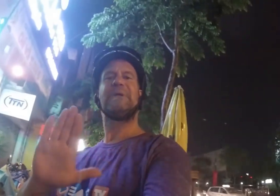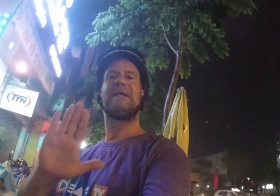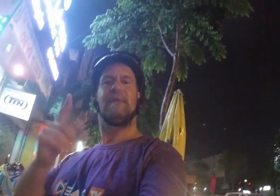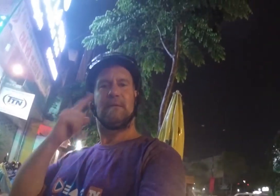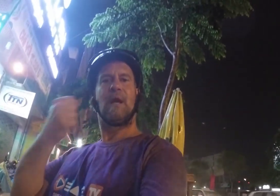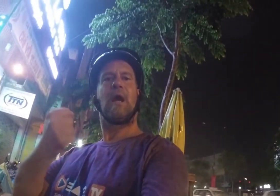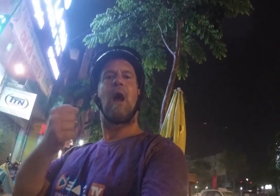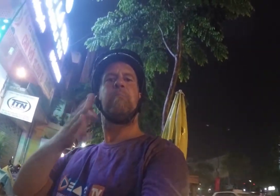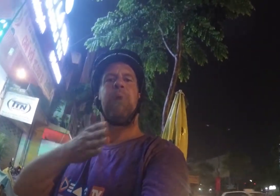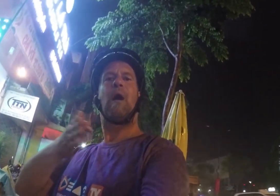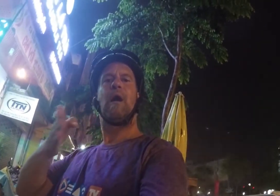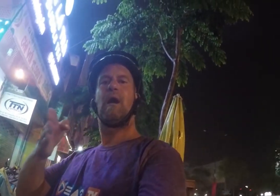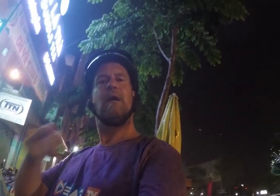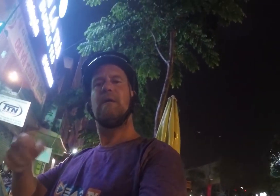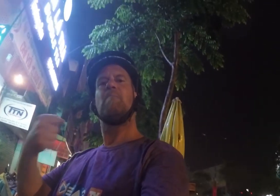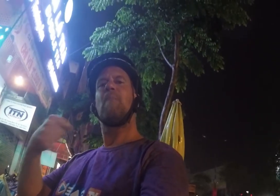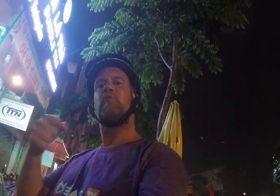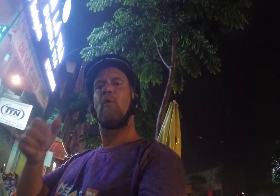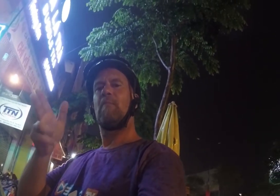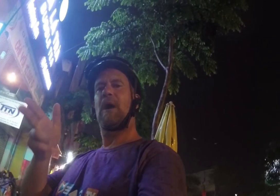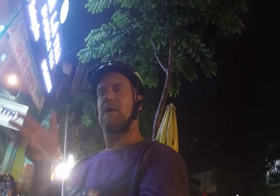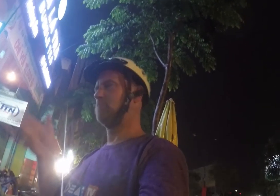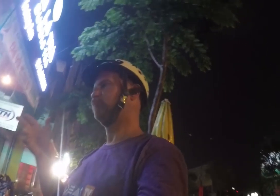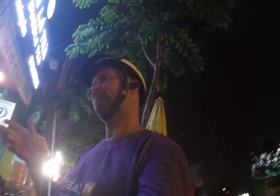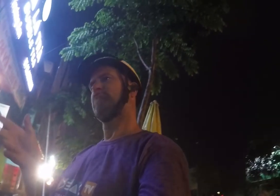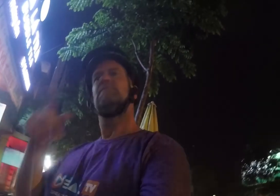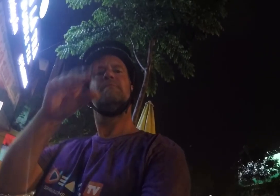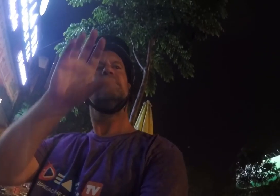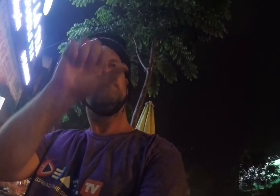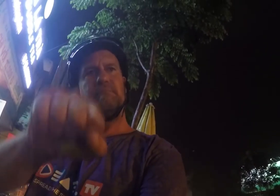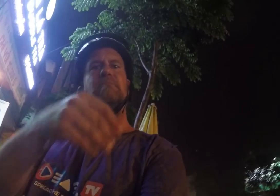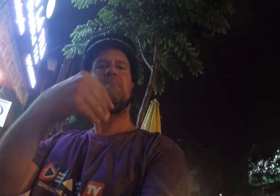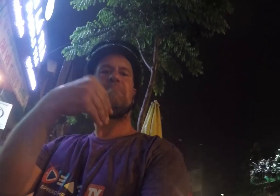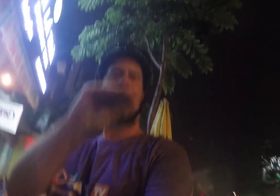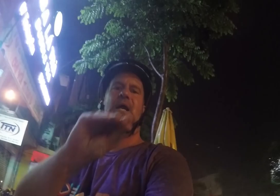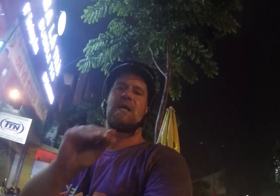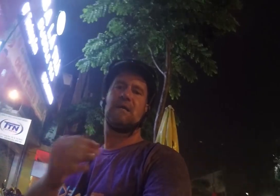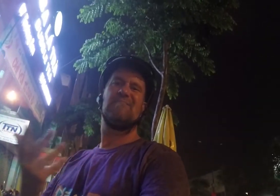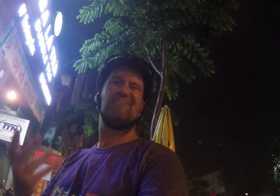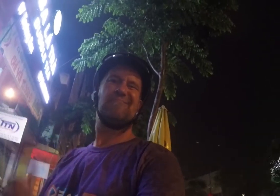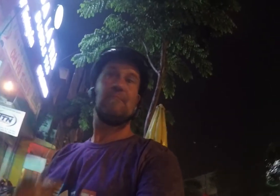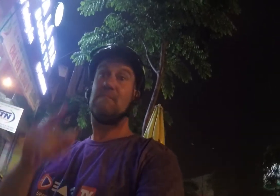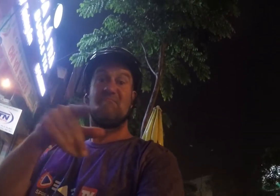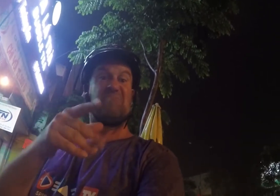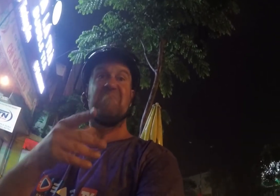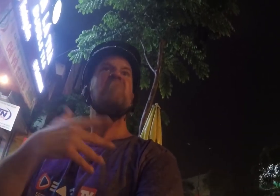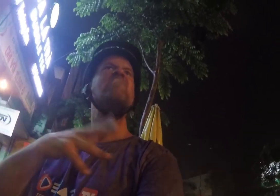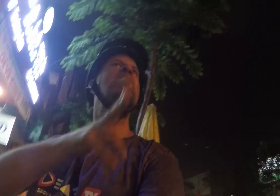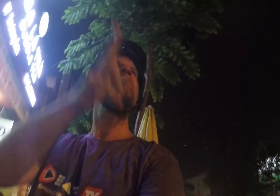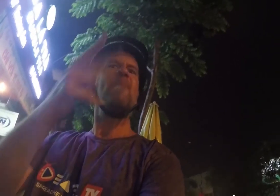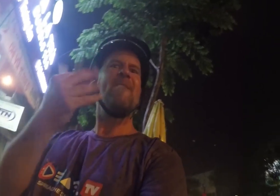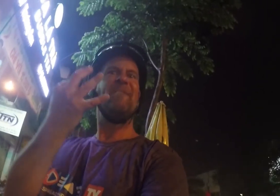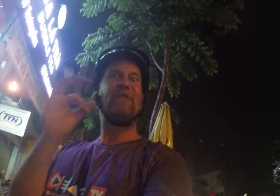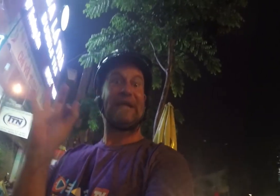Wir alle kennen den Autopark-Service, richtig? Hier gilt dasselbe für Motorräder. Man bezahlt für diesen Service, bezahlt man nicht und parkt